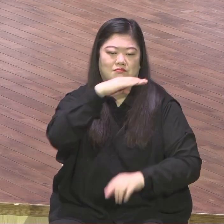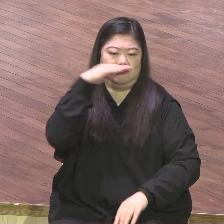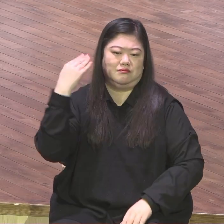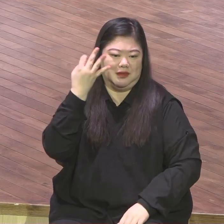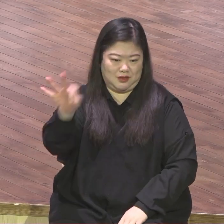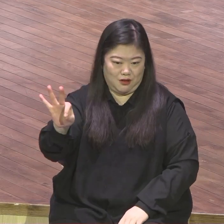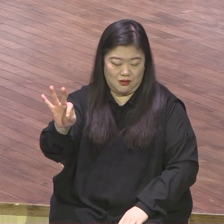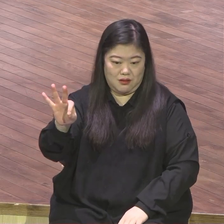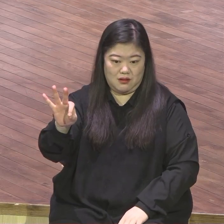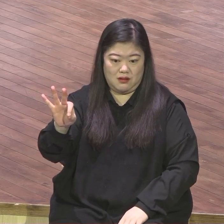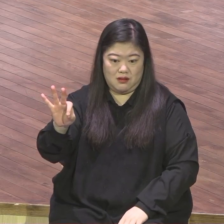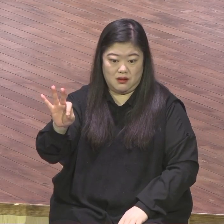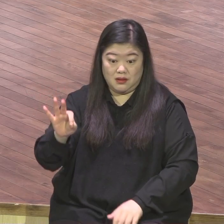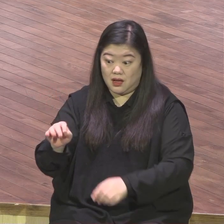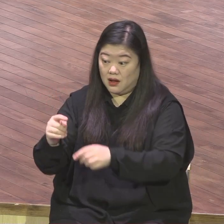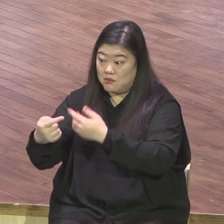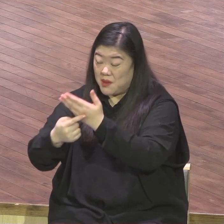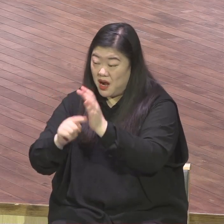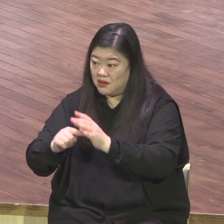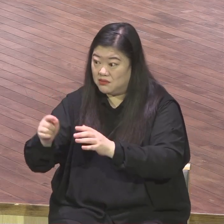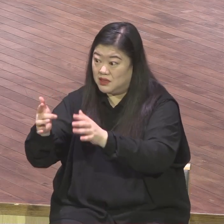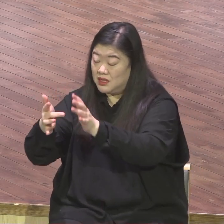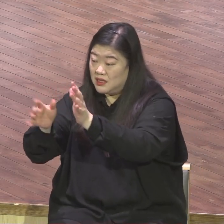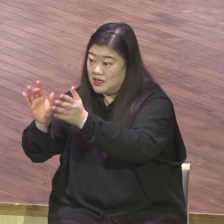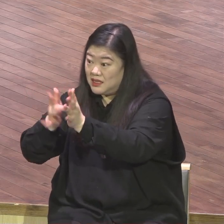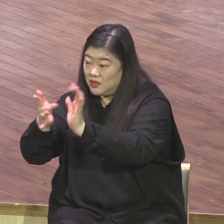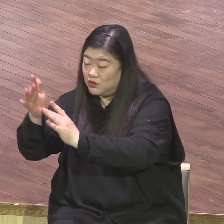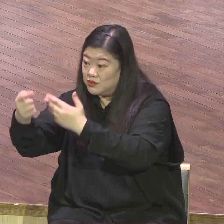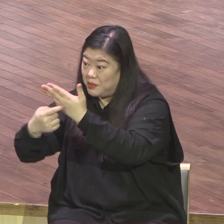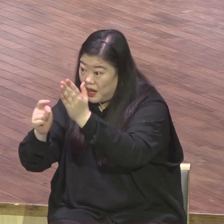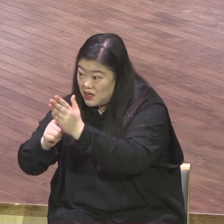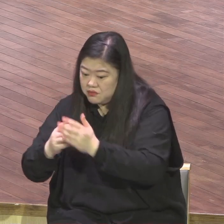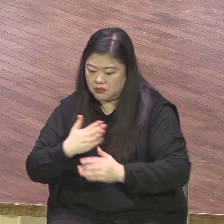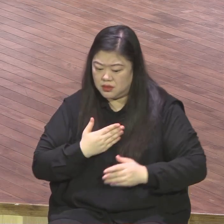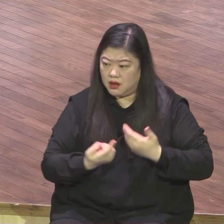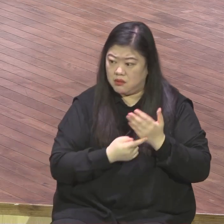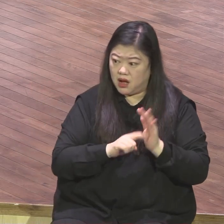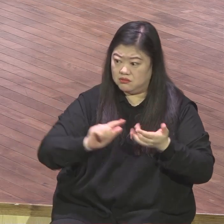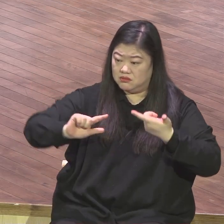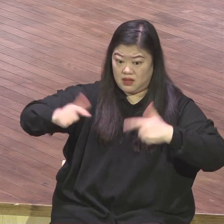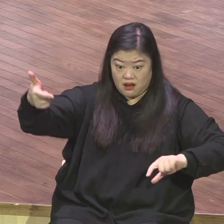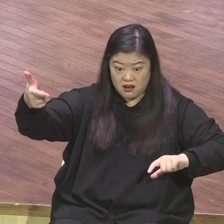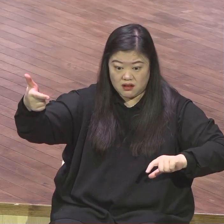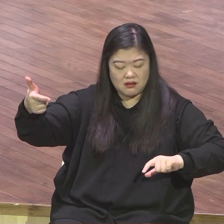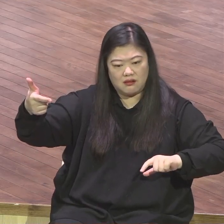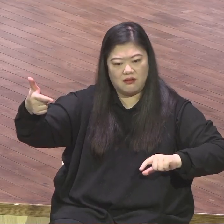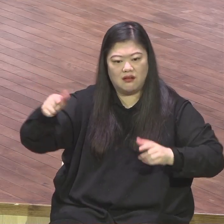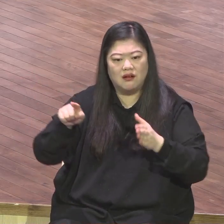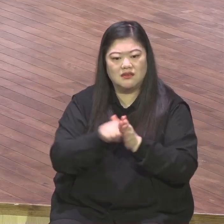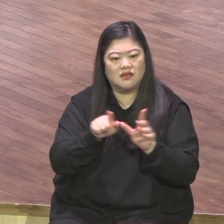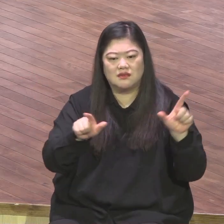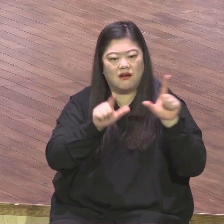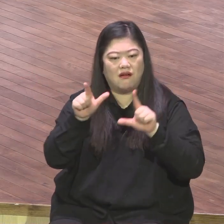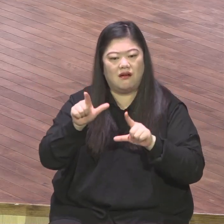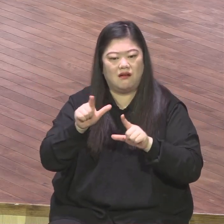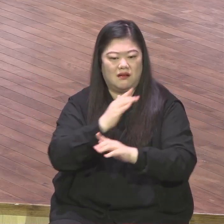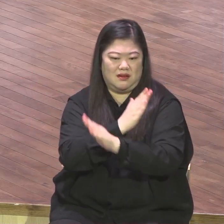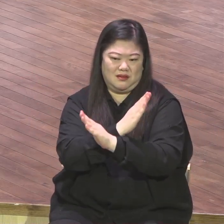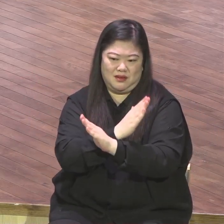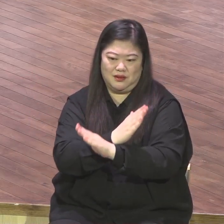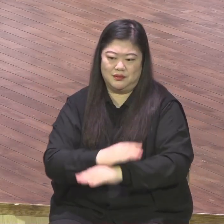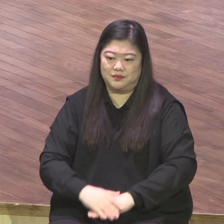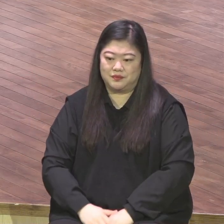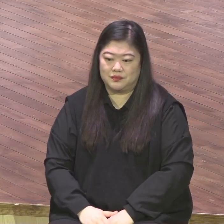그리스도 예수의 마음을 여러분이 오늘부터 품으시기 바랍니다. 이런 일 저런 일 이런 문제 저런 문제 그거 다 변명입니다.